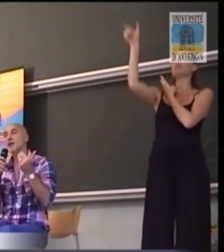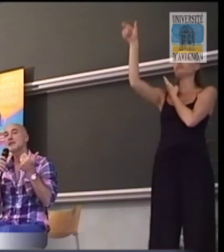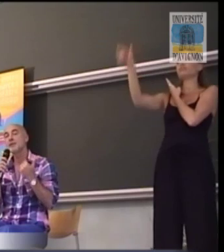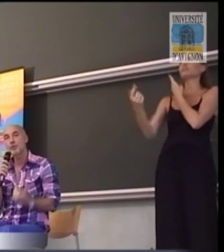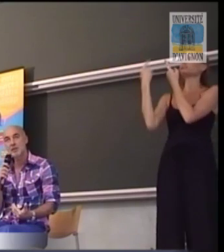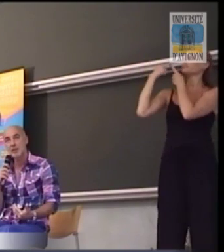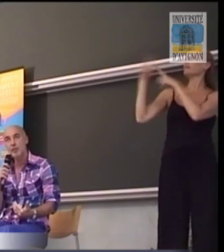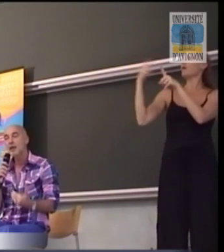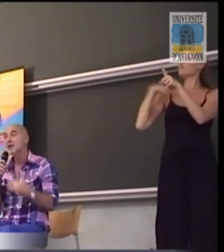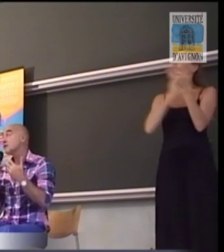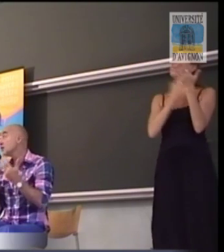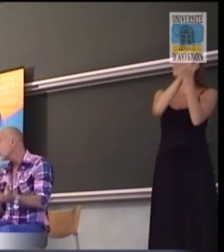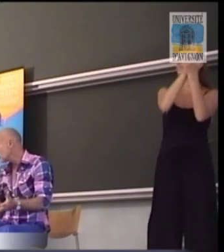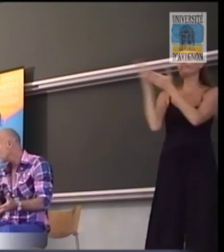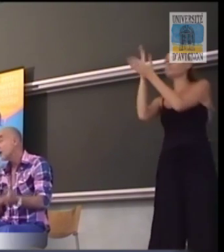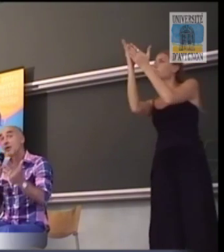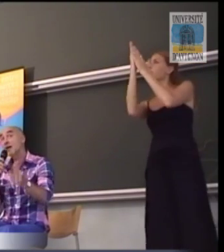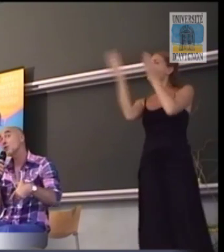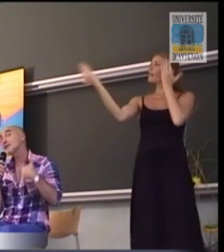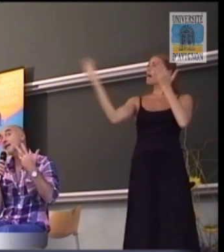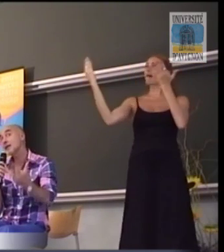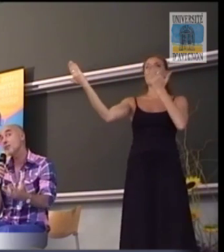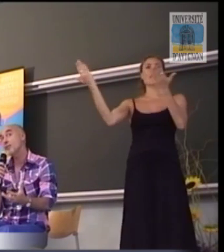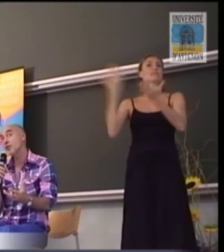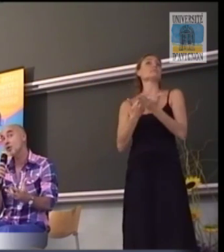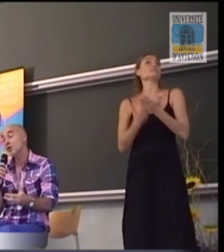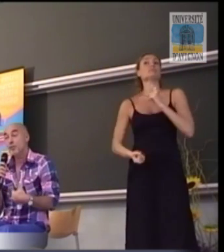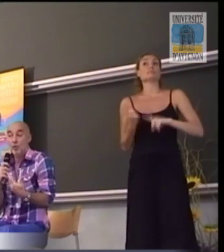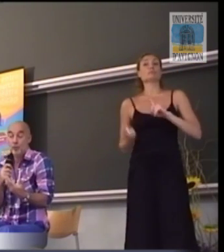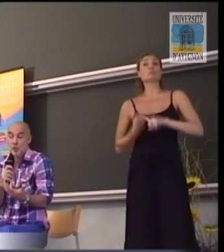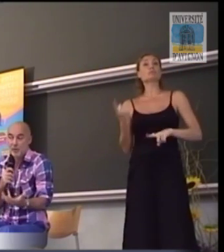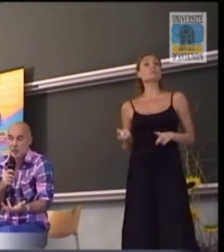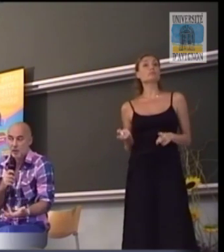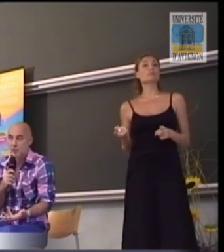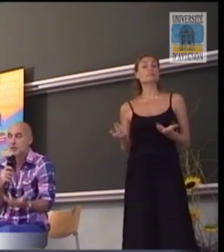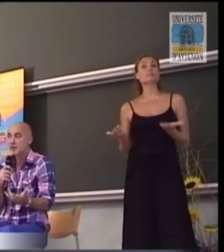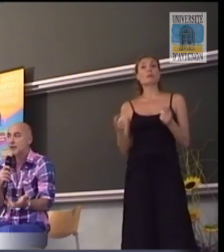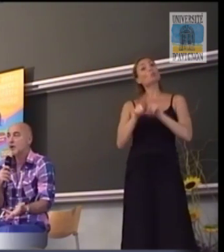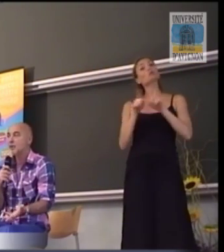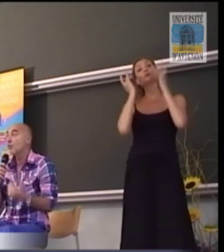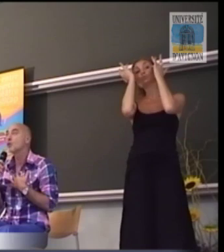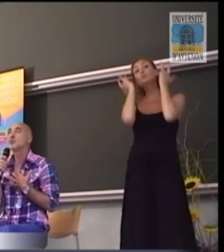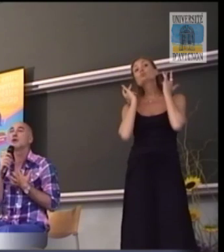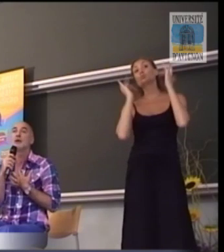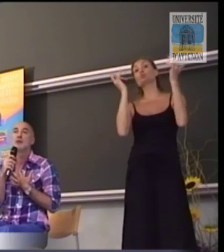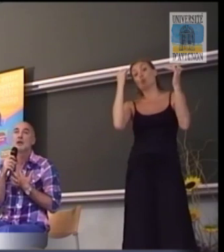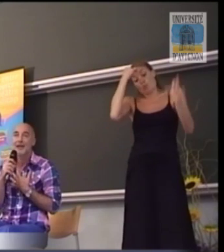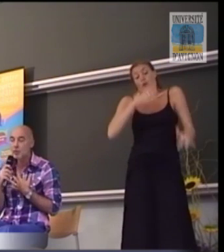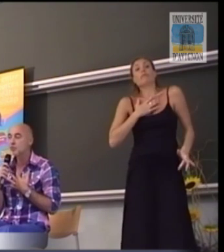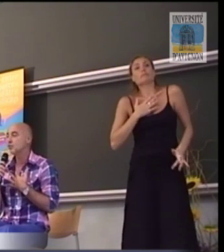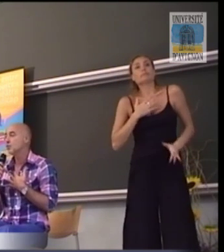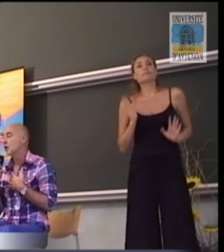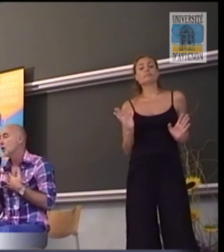ambitions et à ses possibles et à ses devoirs. Voilà, je crois que c'est extrêmement important. Et puis en plus, parce que la culture, naturellement, moi en tout cas,